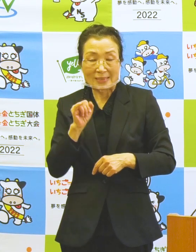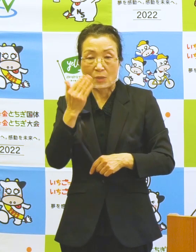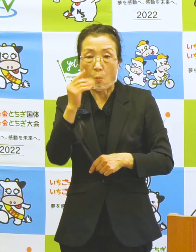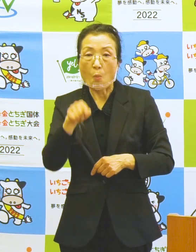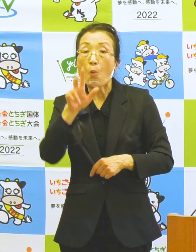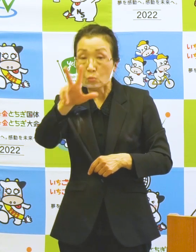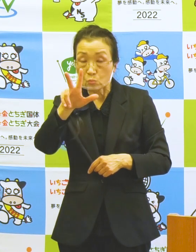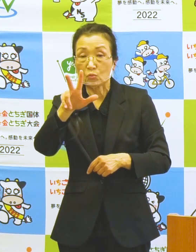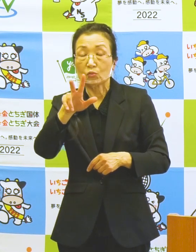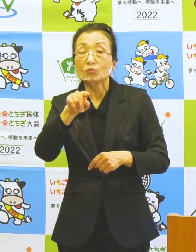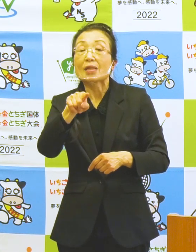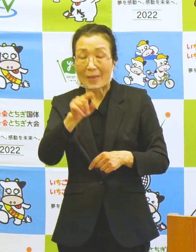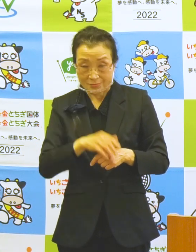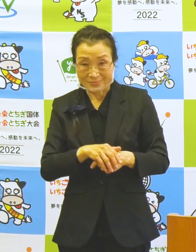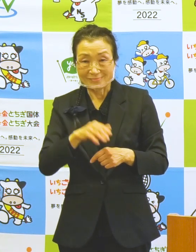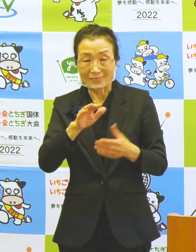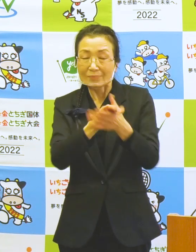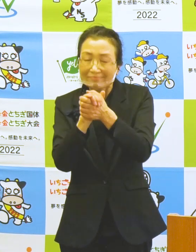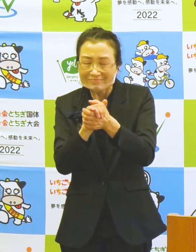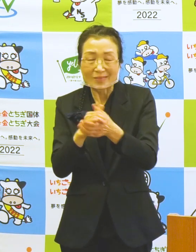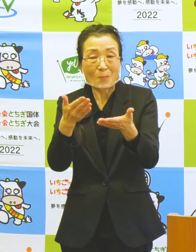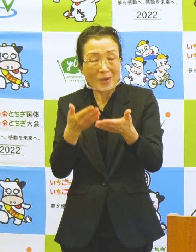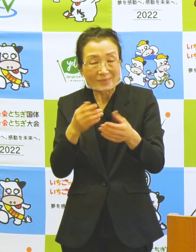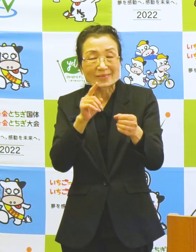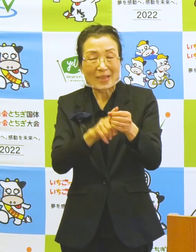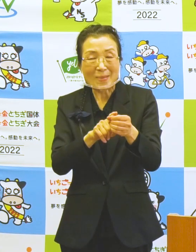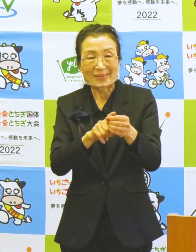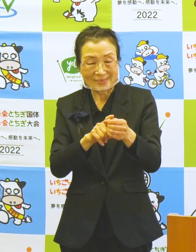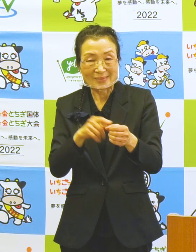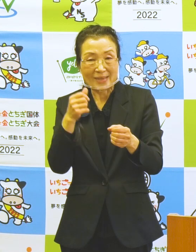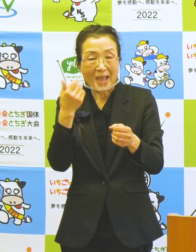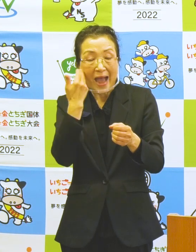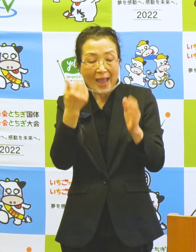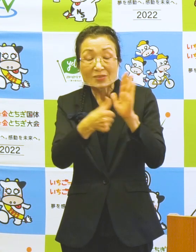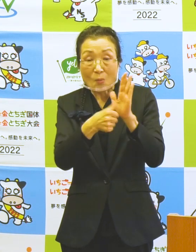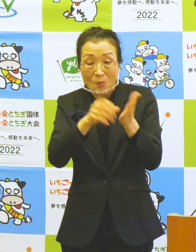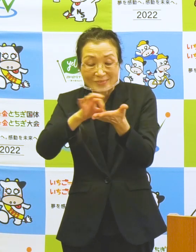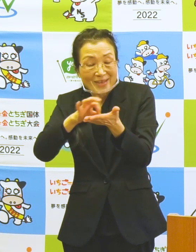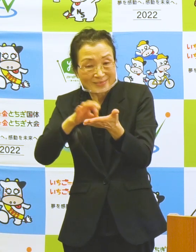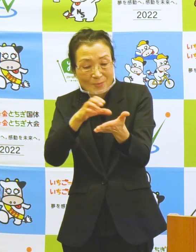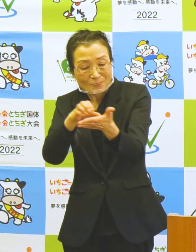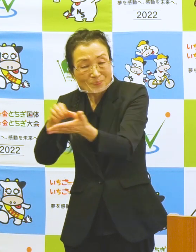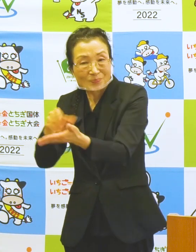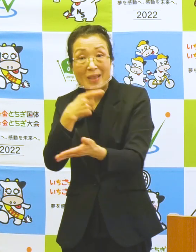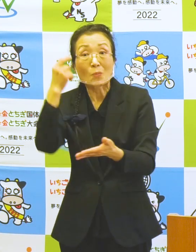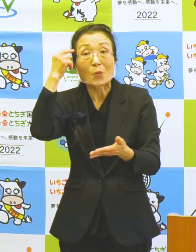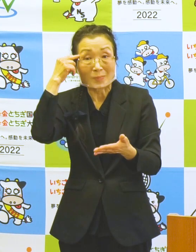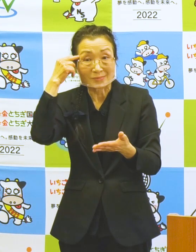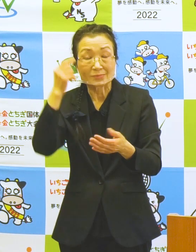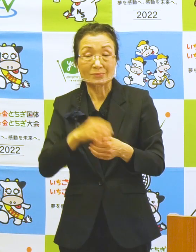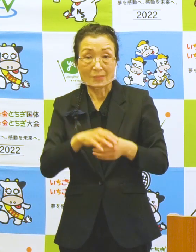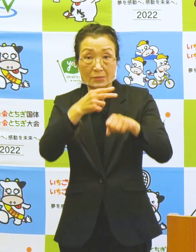市民の皆様に親しまれるよう、市としても積極的に愛称を使用してまいります。なお、本市